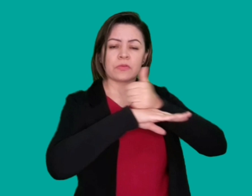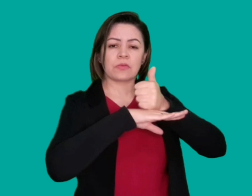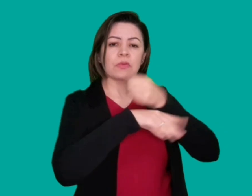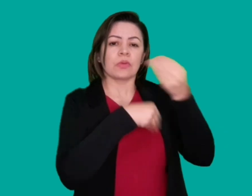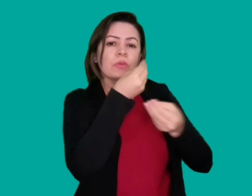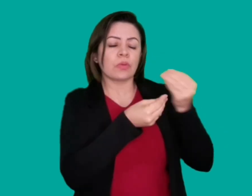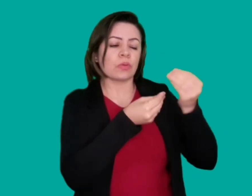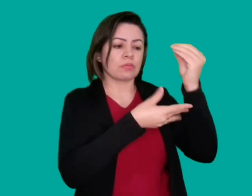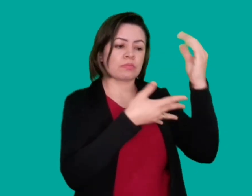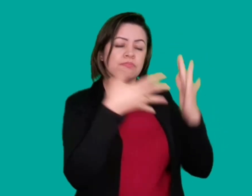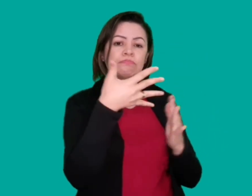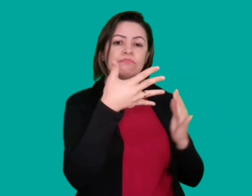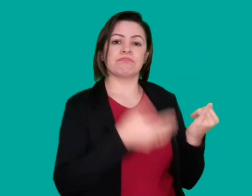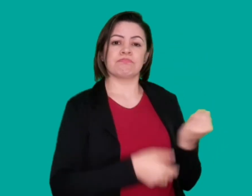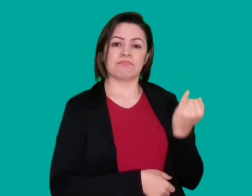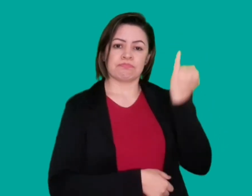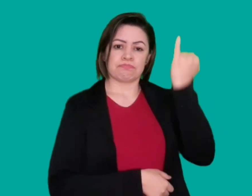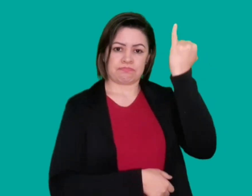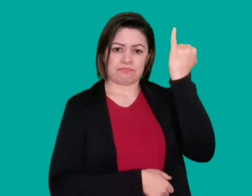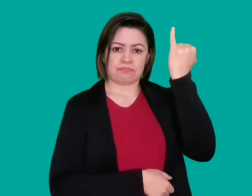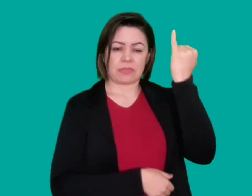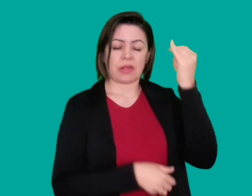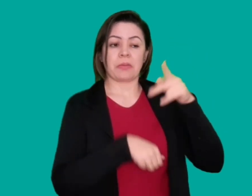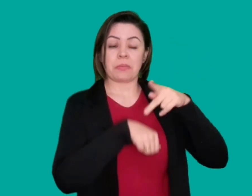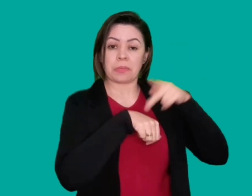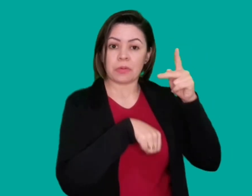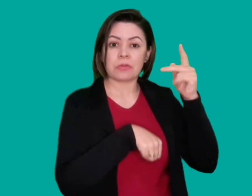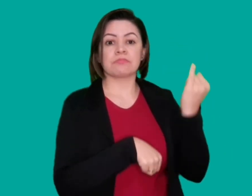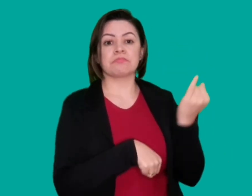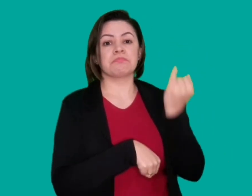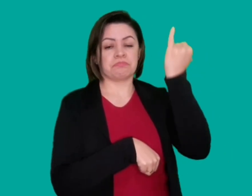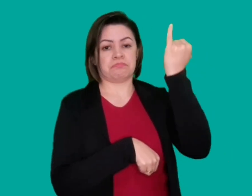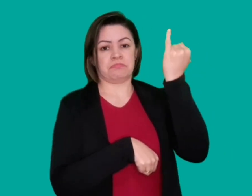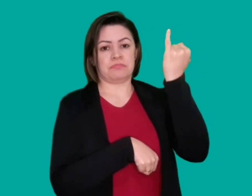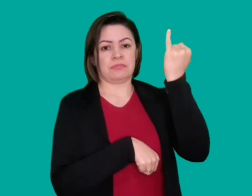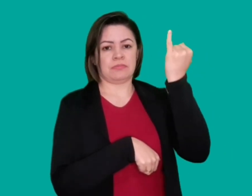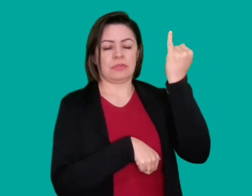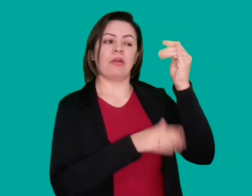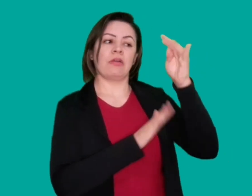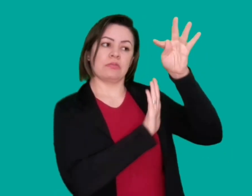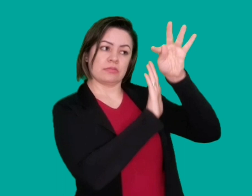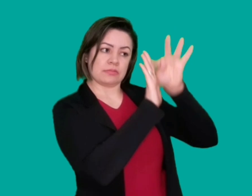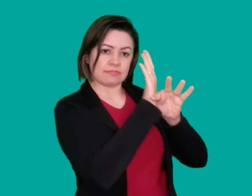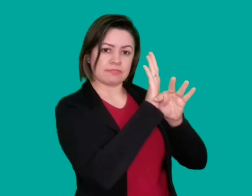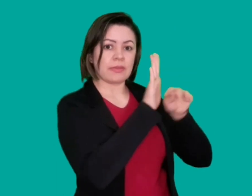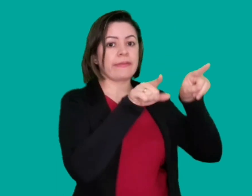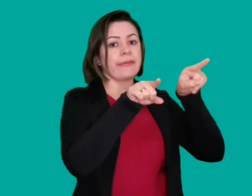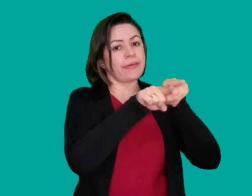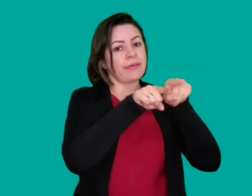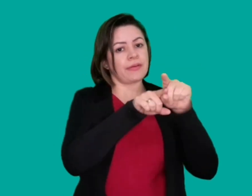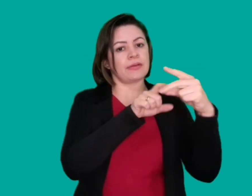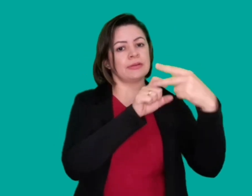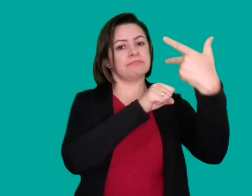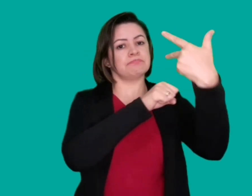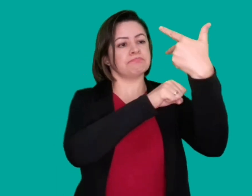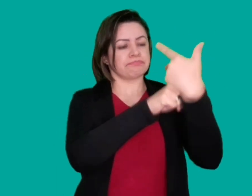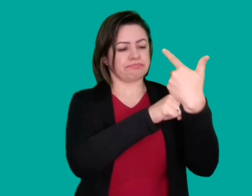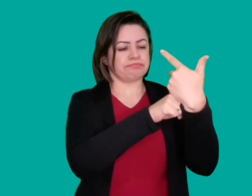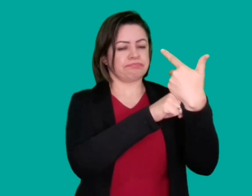profissional de vocês a importância da libras dessa pós-graduação vocês farão isso de duas formas através